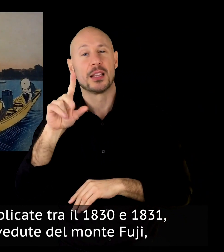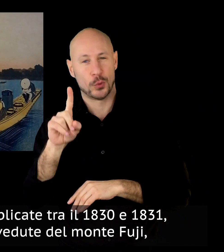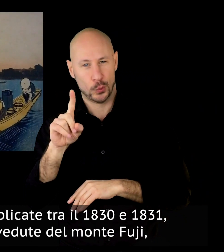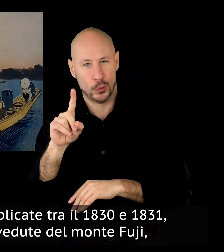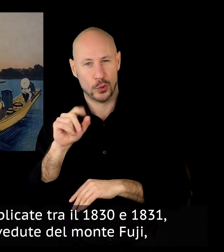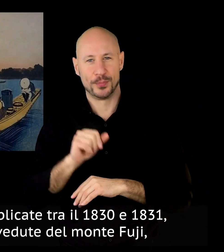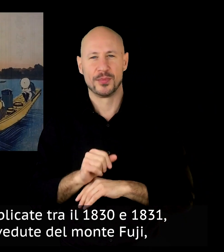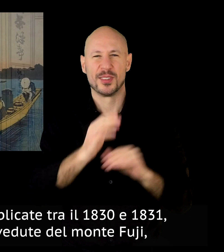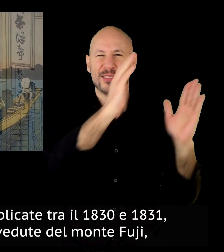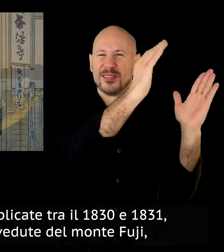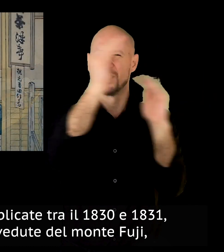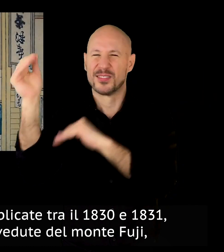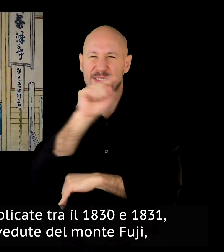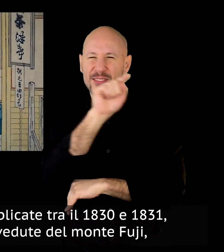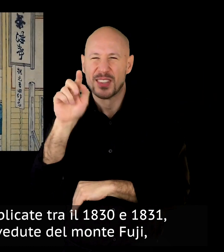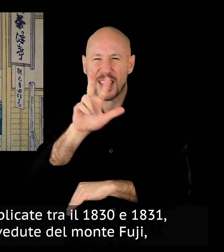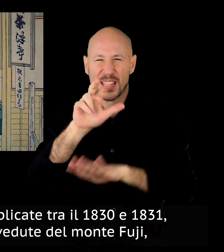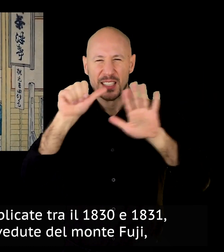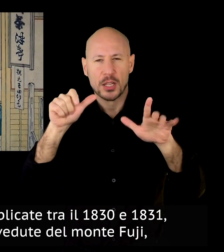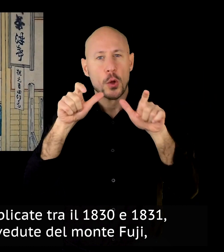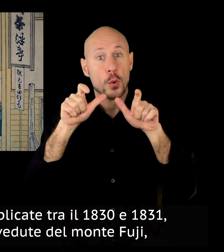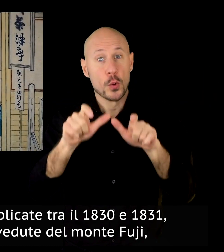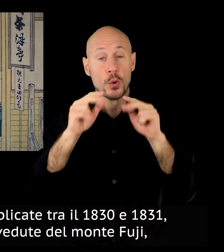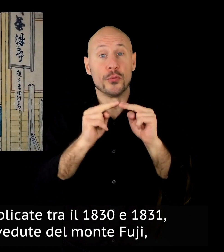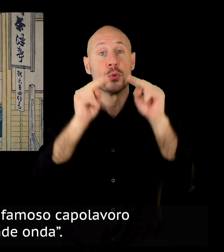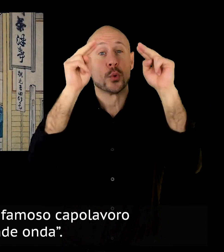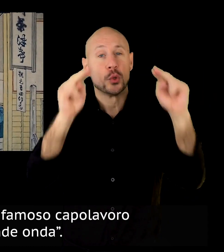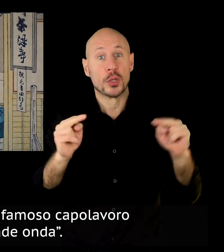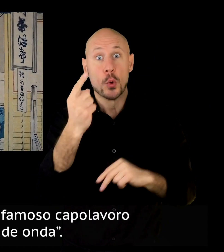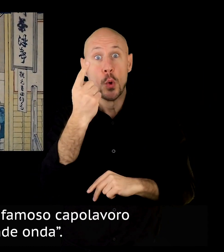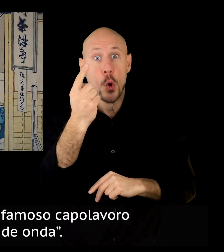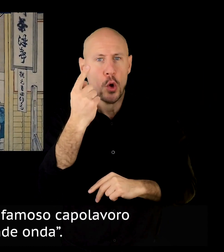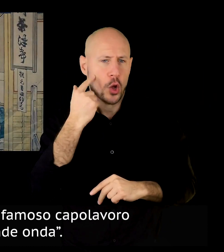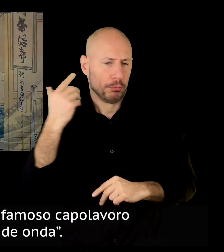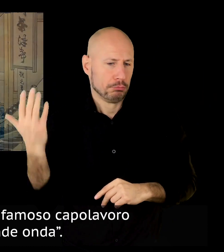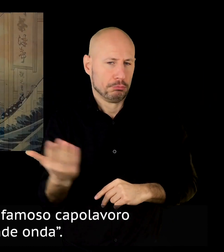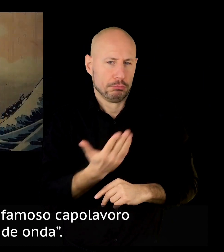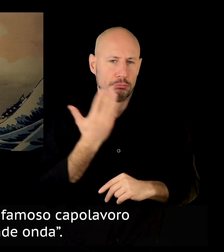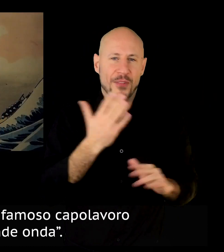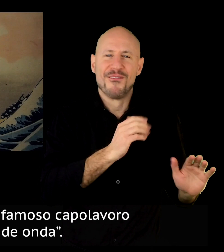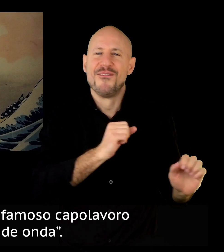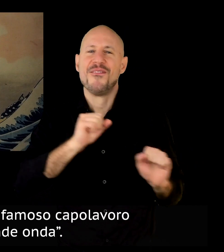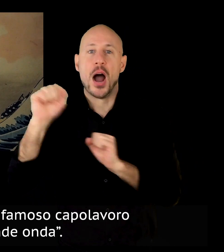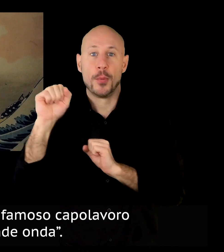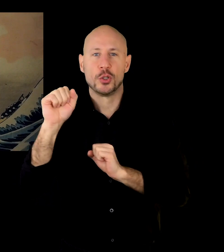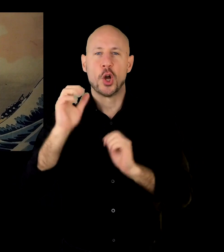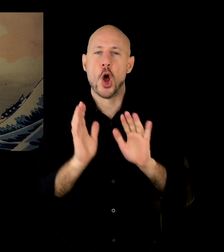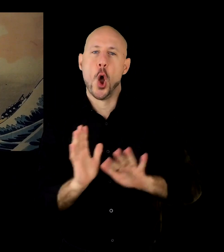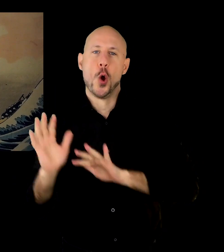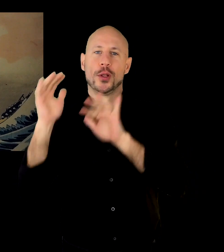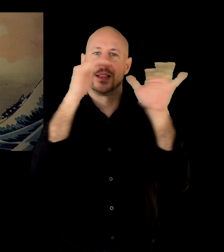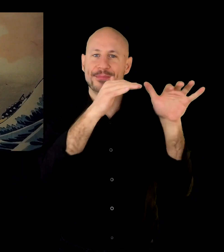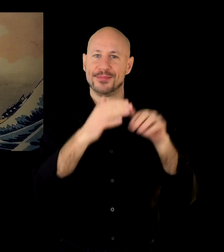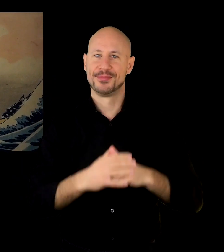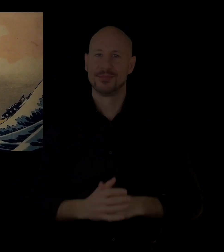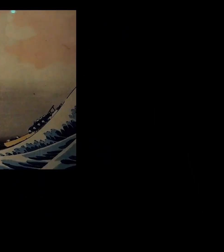1831 nella serie delle 36 vedute del monte fuji troviamo anche il famoso capolavoro la grande onda